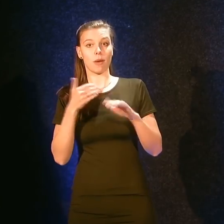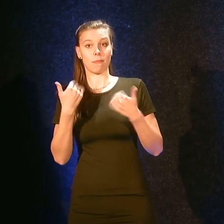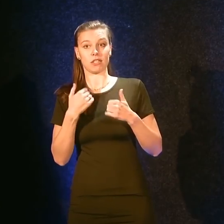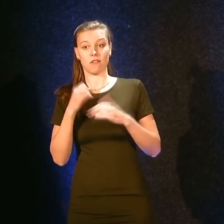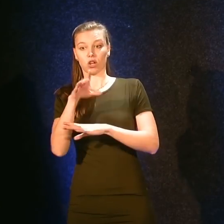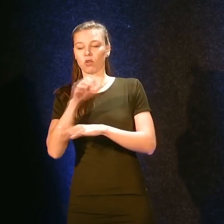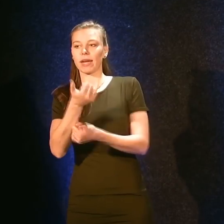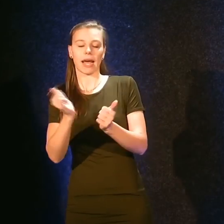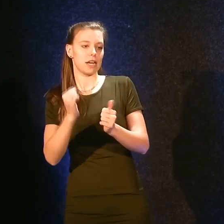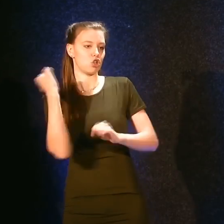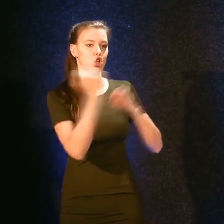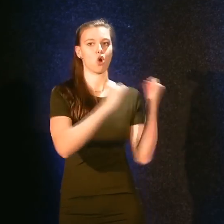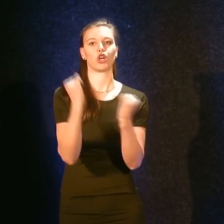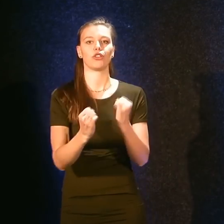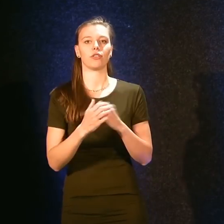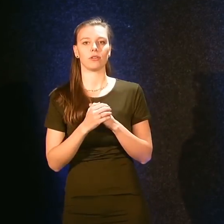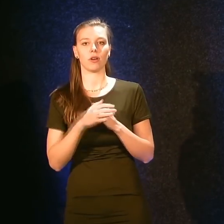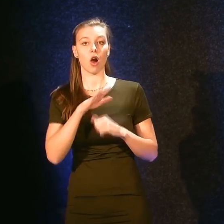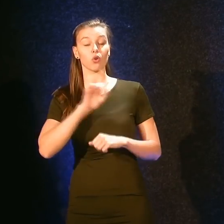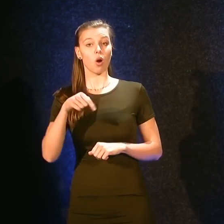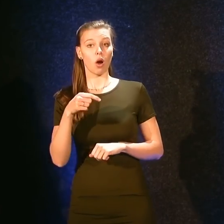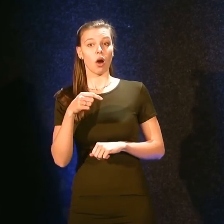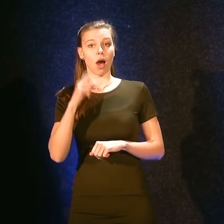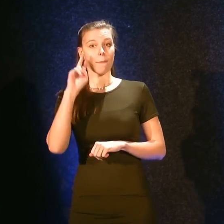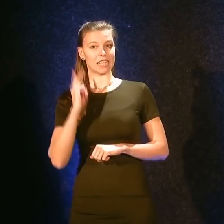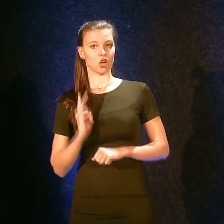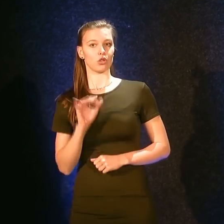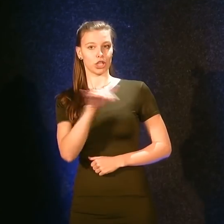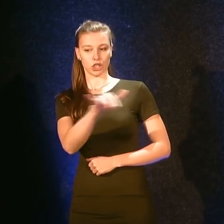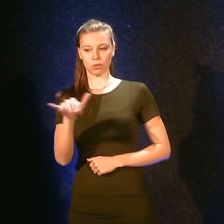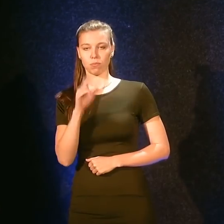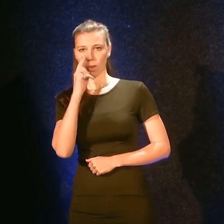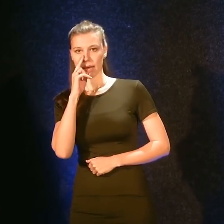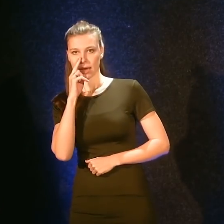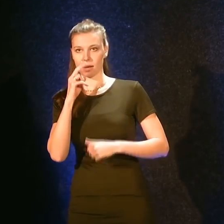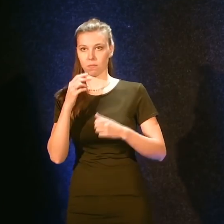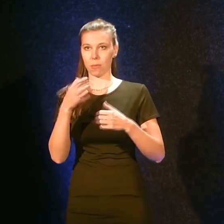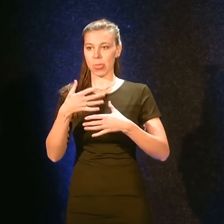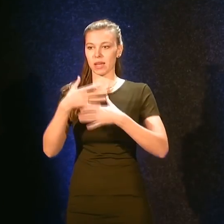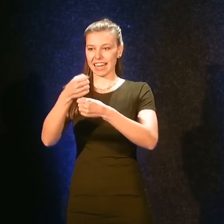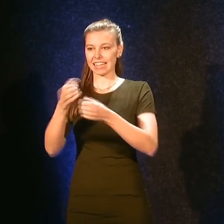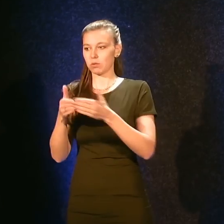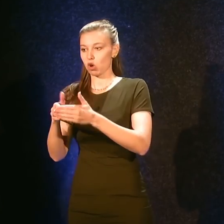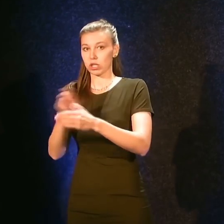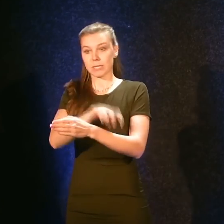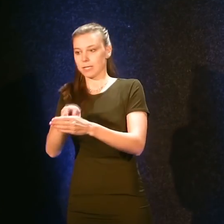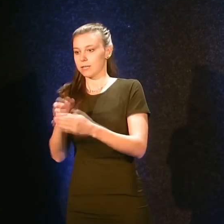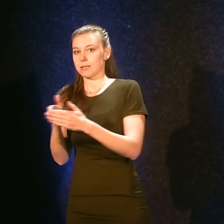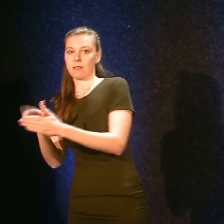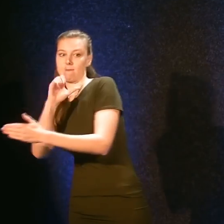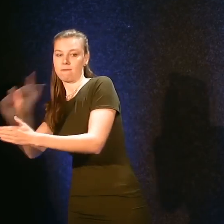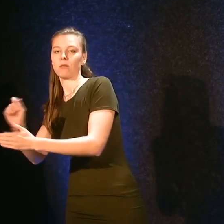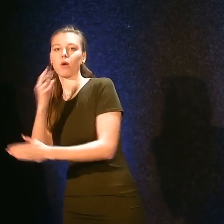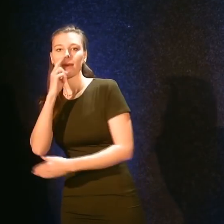gewoon iedereen. Er zijn ook nog matrozen die proberen om te ontsnappen via de reddingsboten. Maar